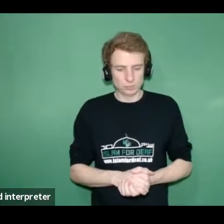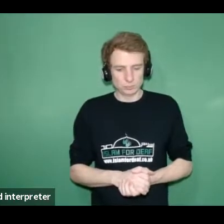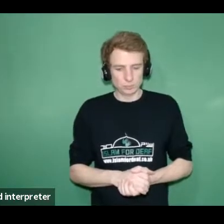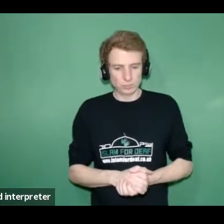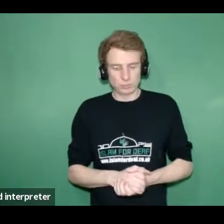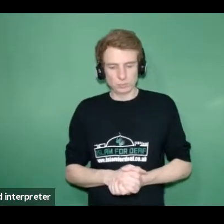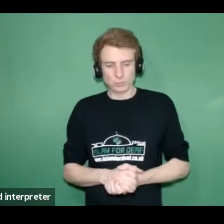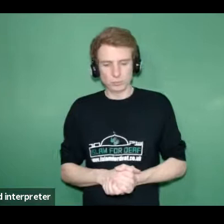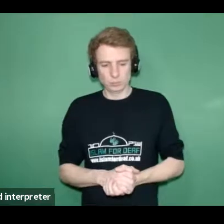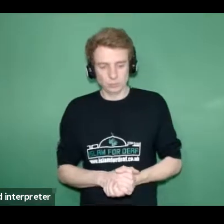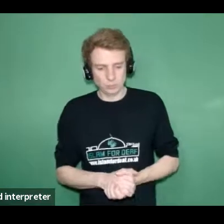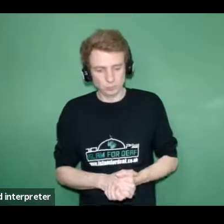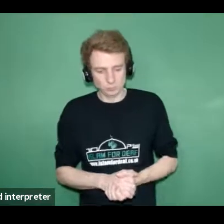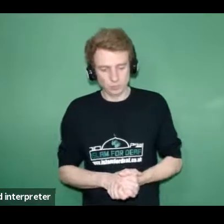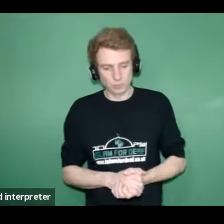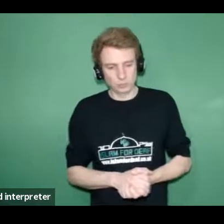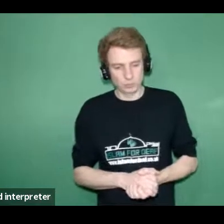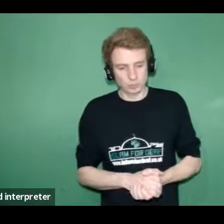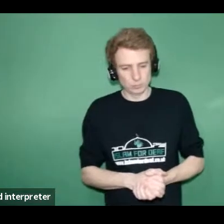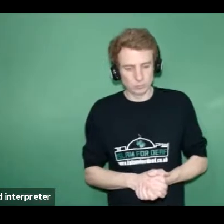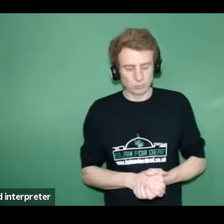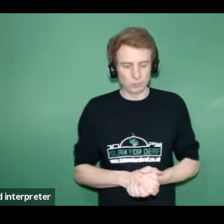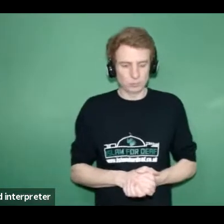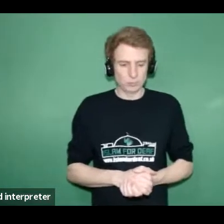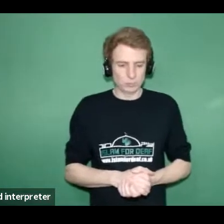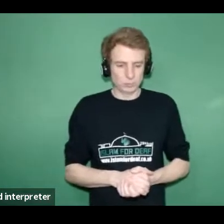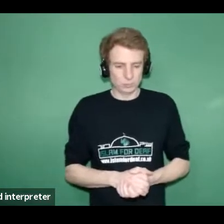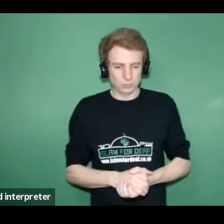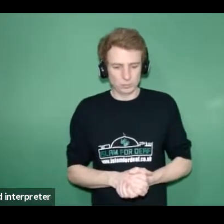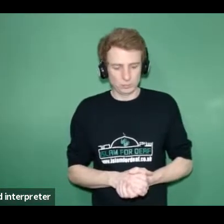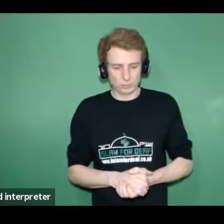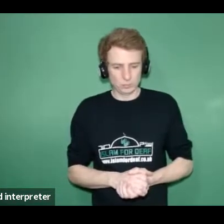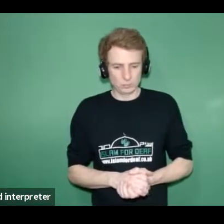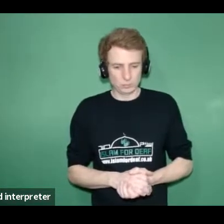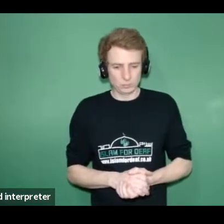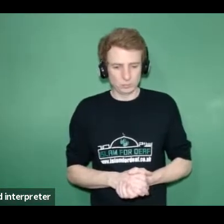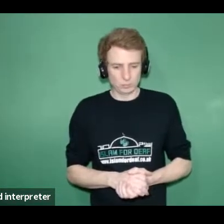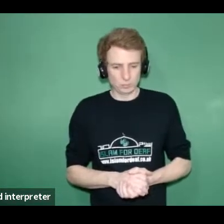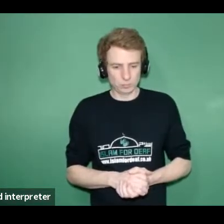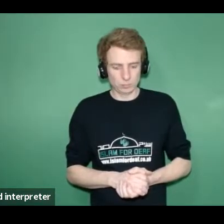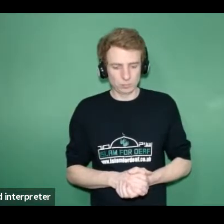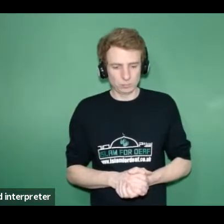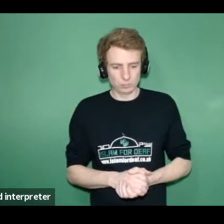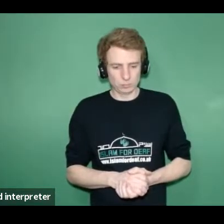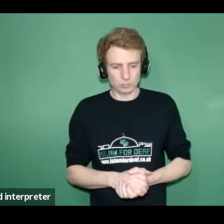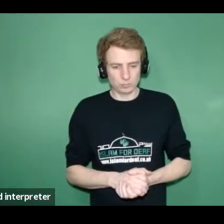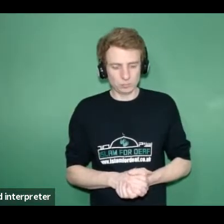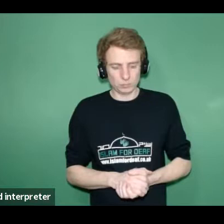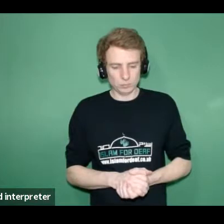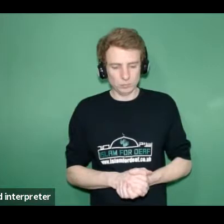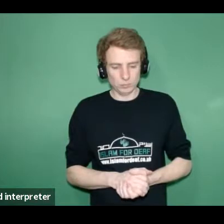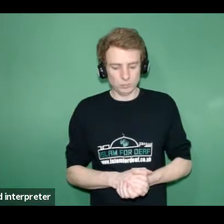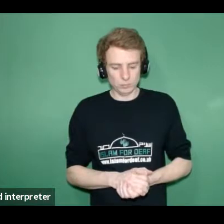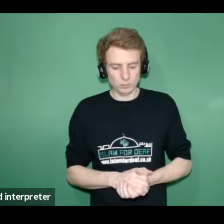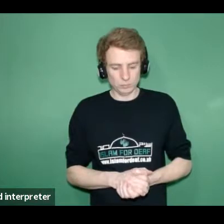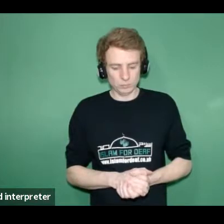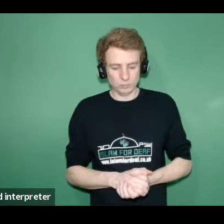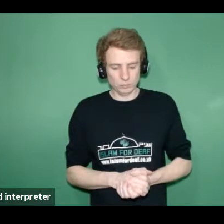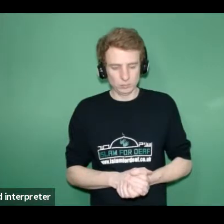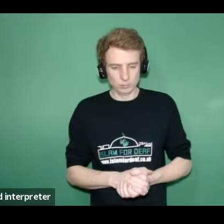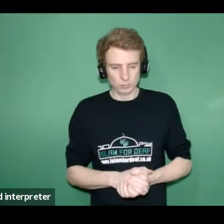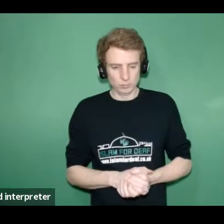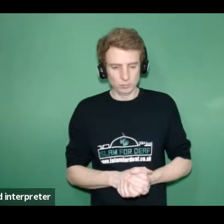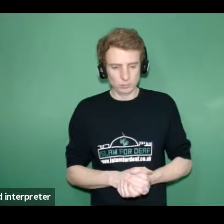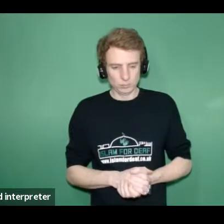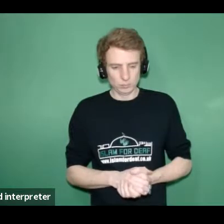ماذا عندهم وماذا سيأكل. قال: عندكم شيء؟ قالوا: قال: إني صائم. وهكذا. أما ما يفعله